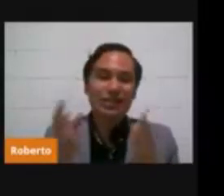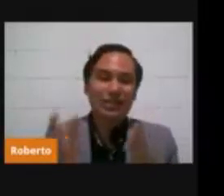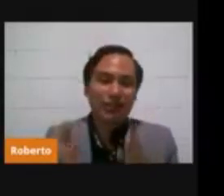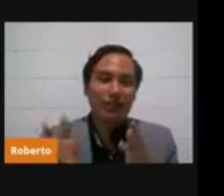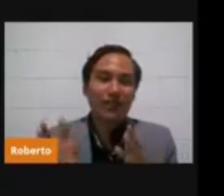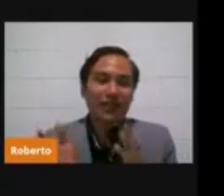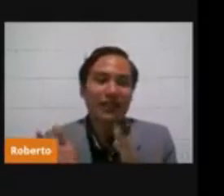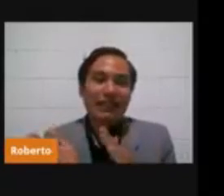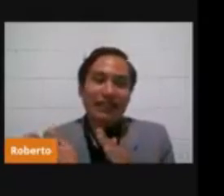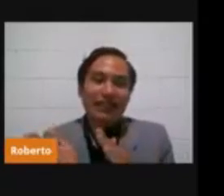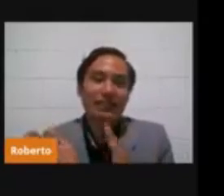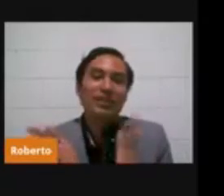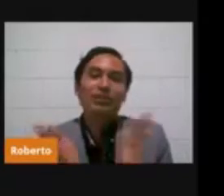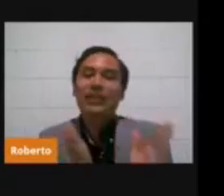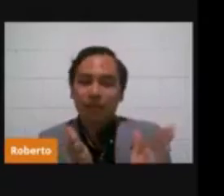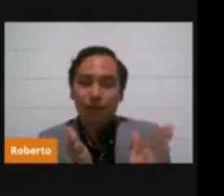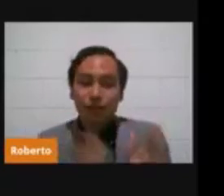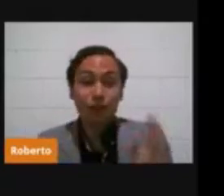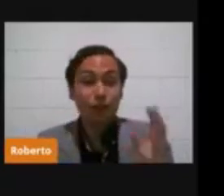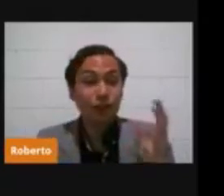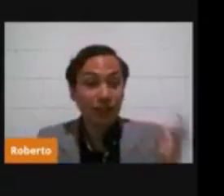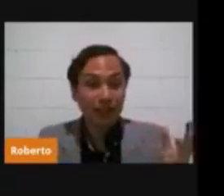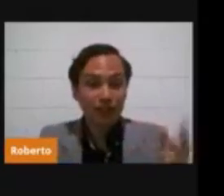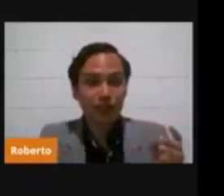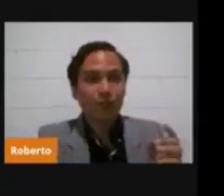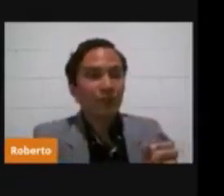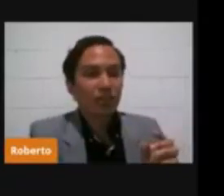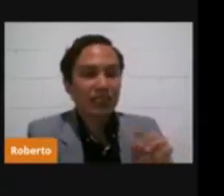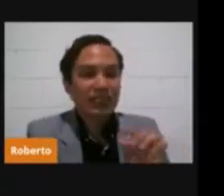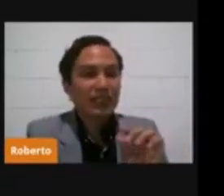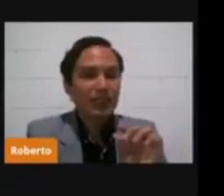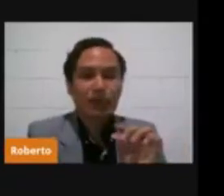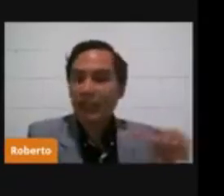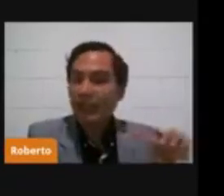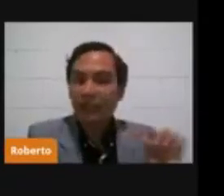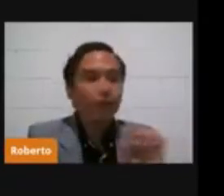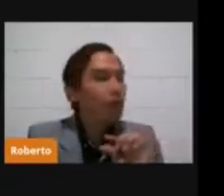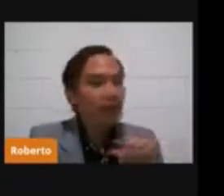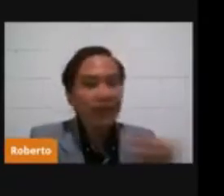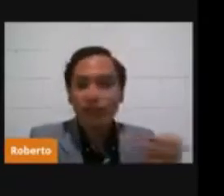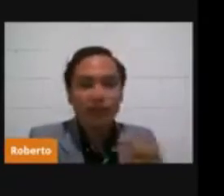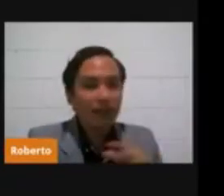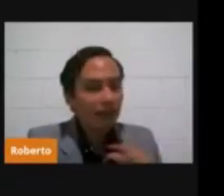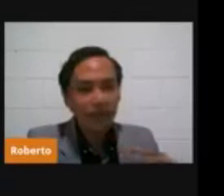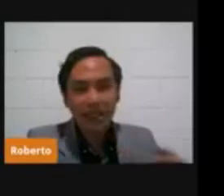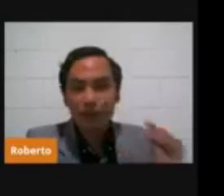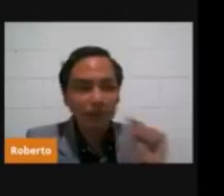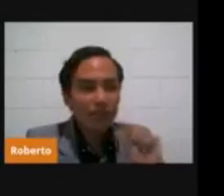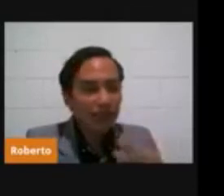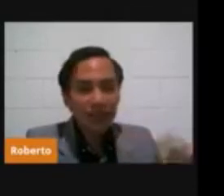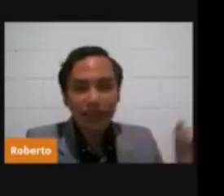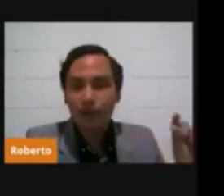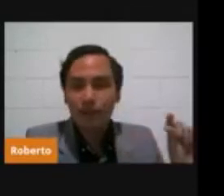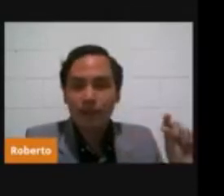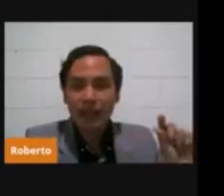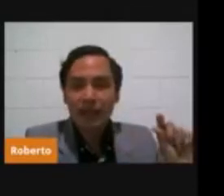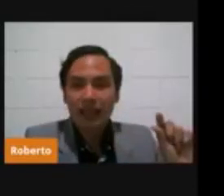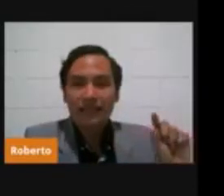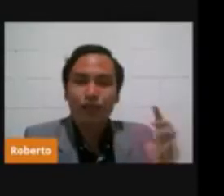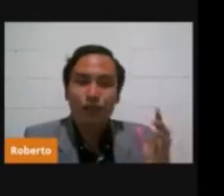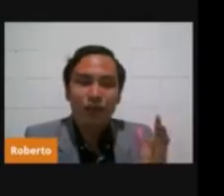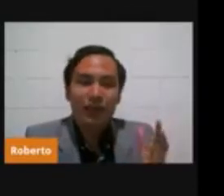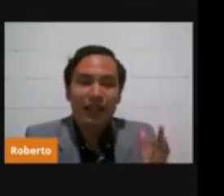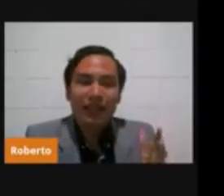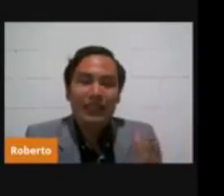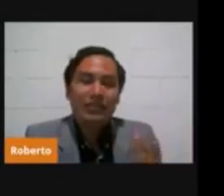digamos, esos términos en diminutivo no son correctos. Entonces, decir sordito, mudito, enfermito, cieguito,